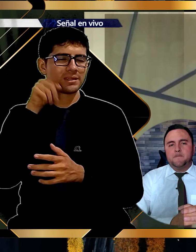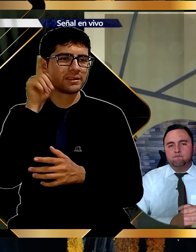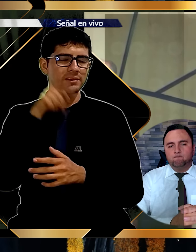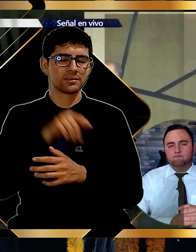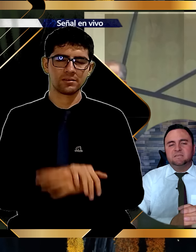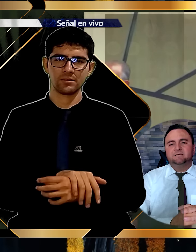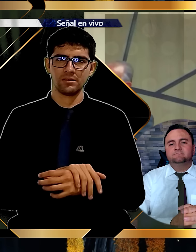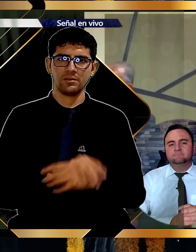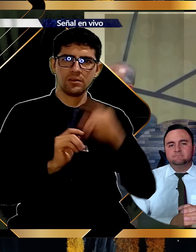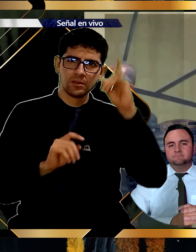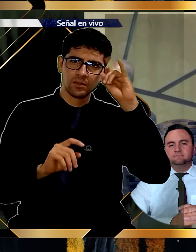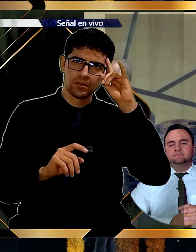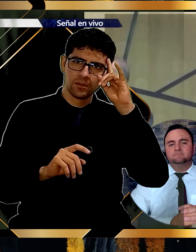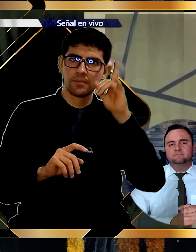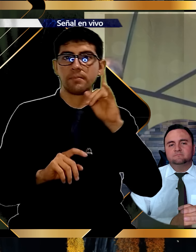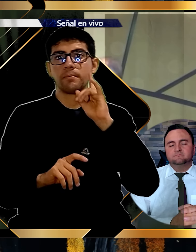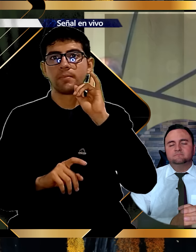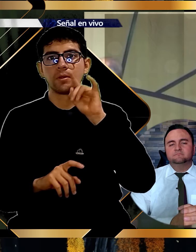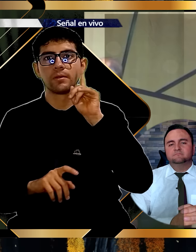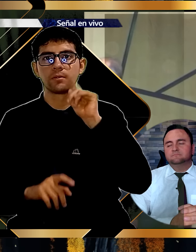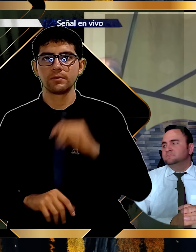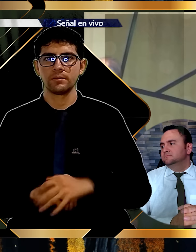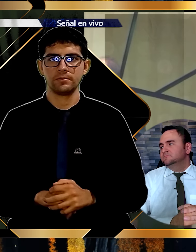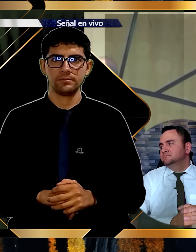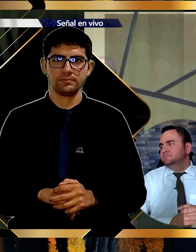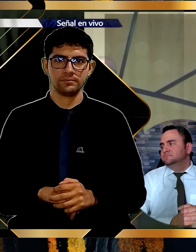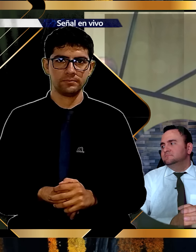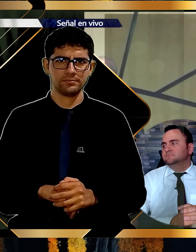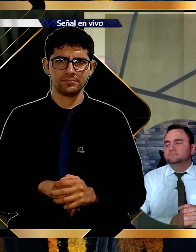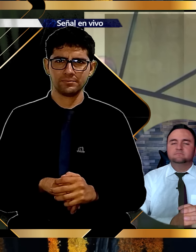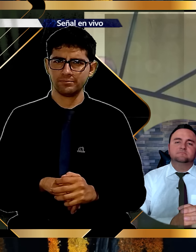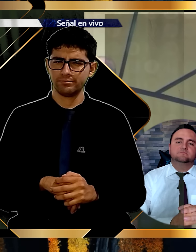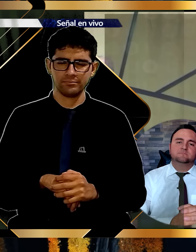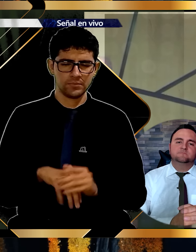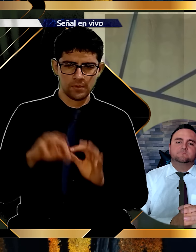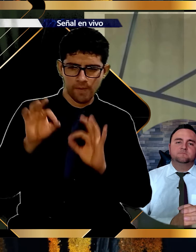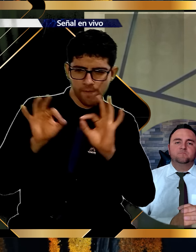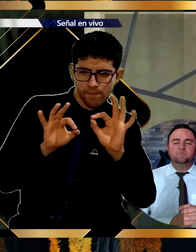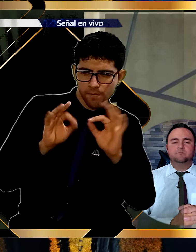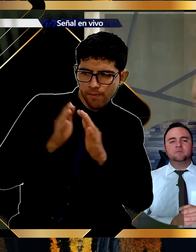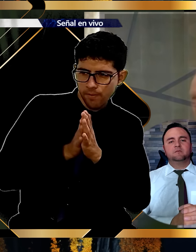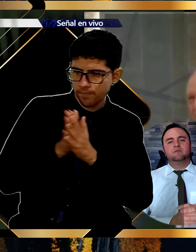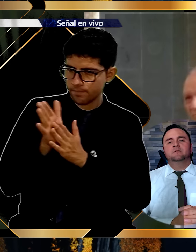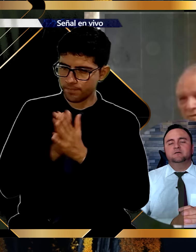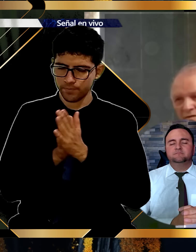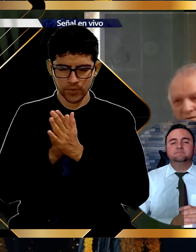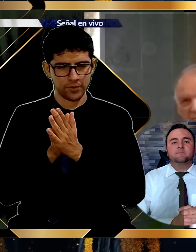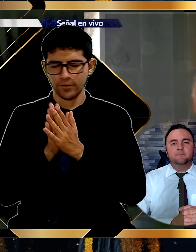No tiene estrategias sino estratagemas. El diablo no tiene nada verdadero.